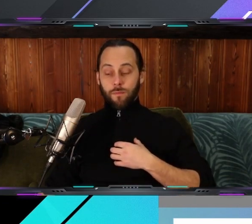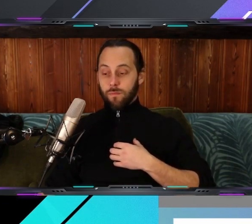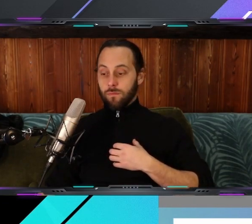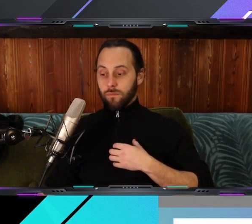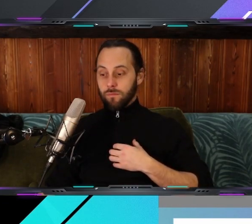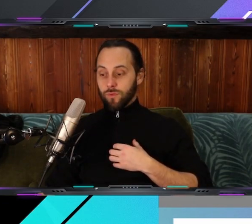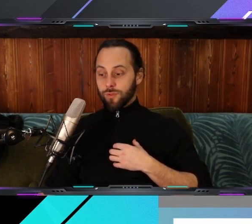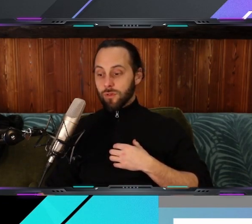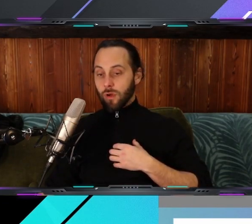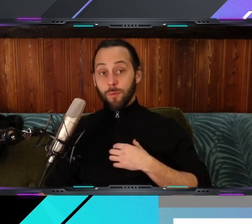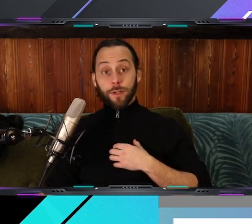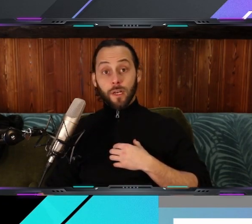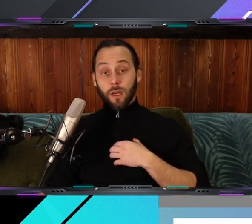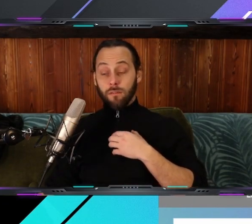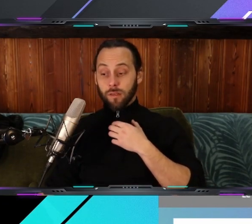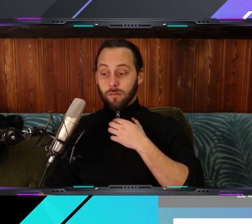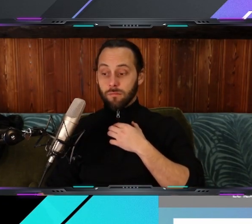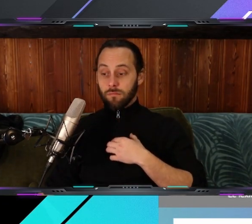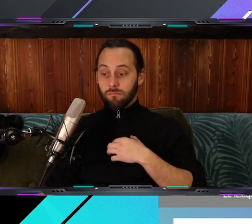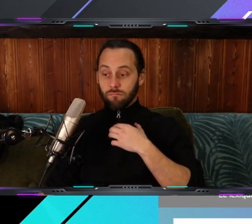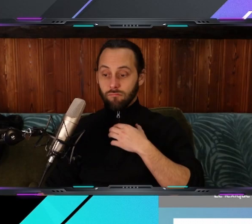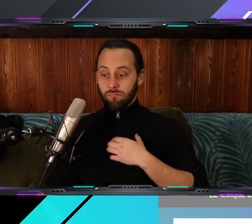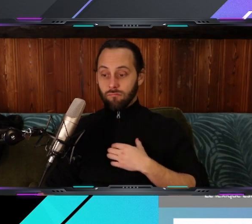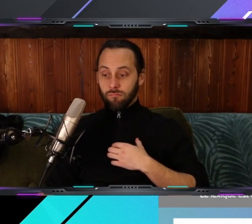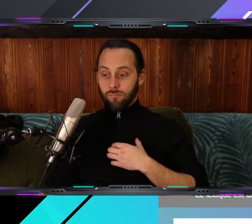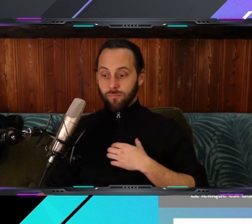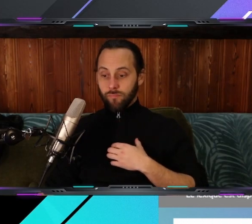Avocat. C'est en rapport avec la cravate.